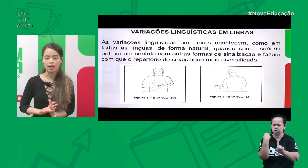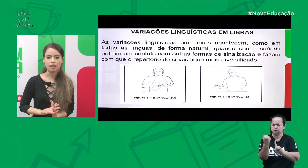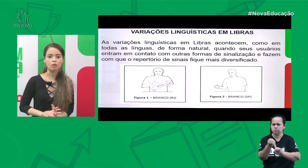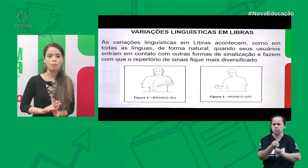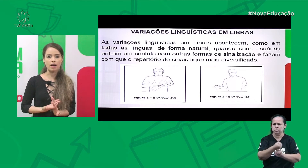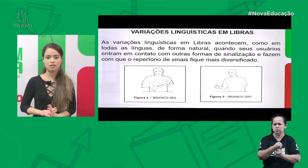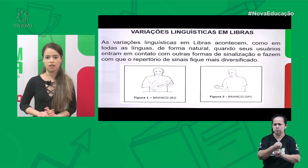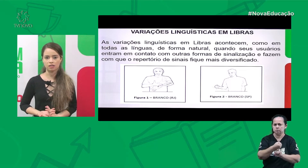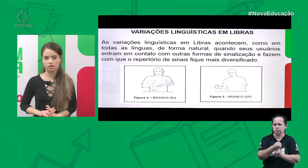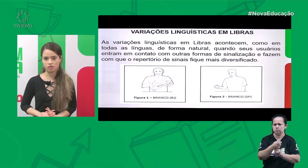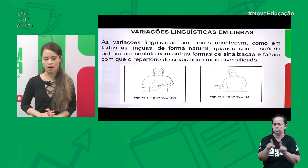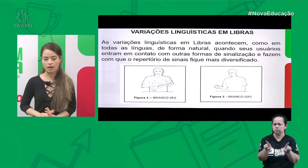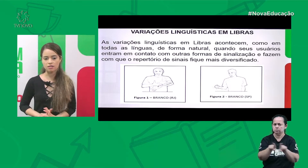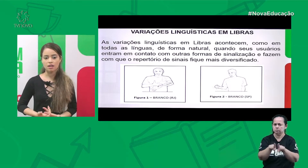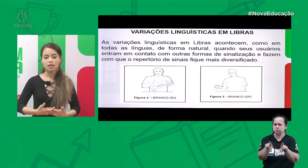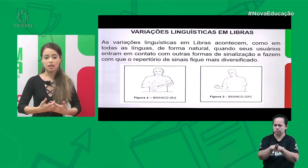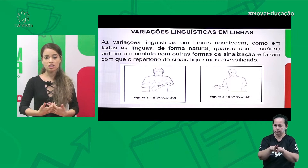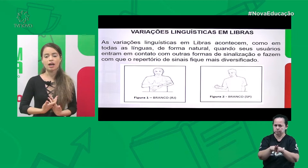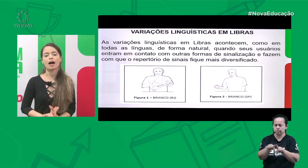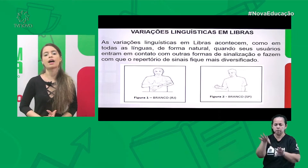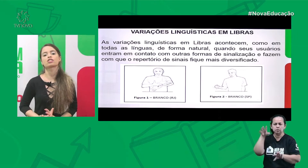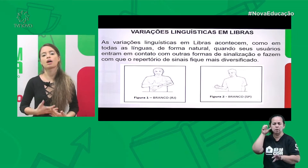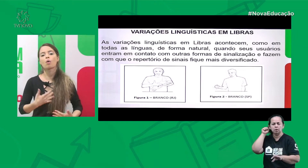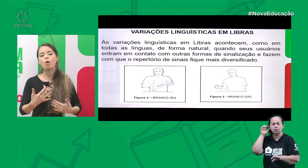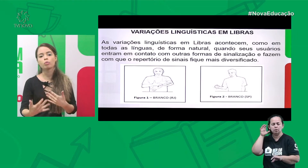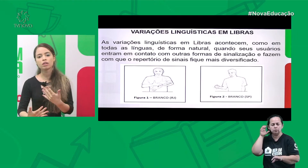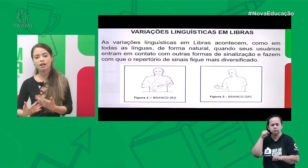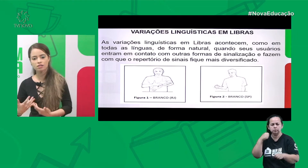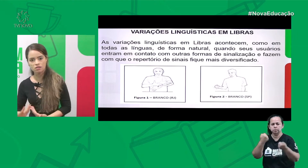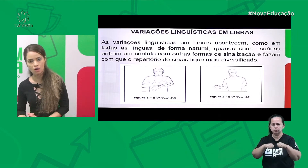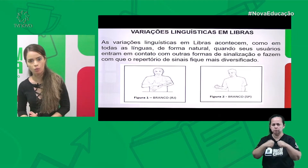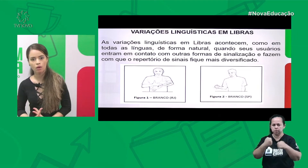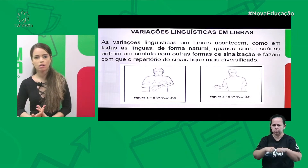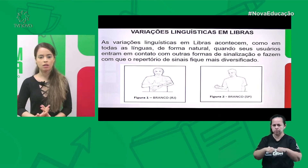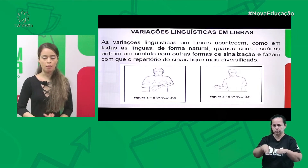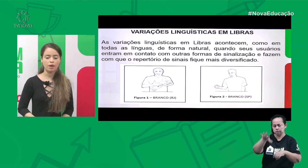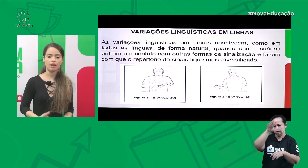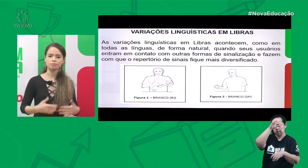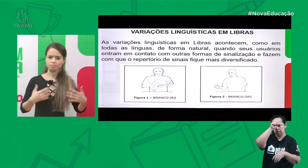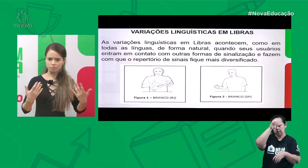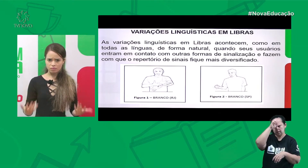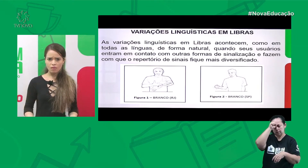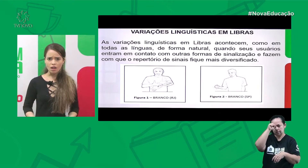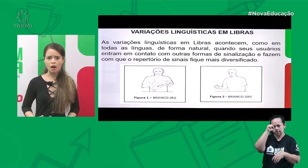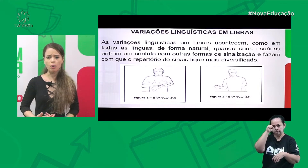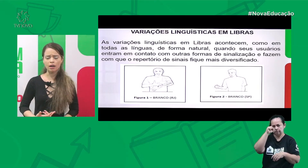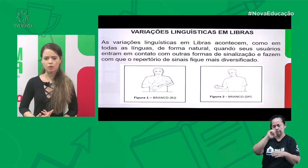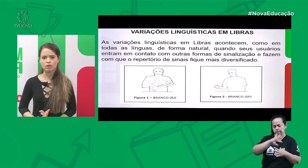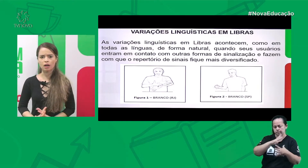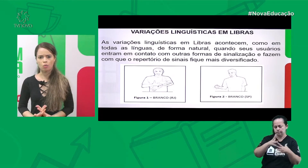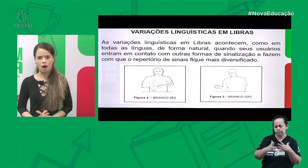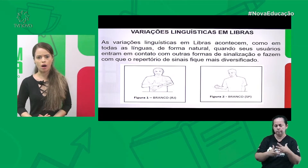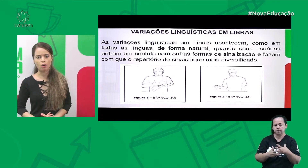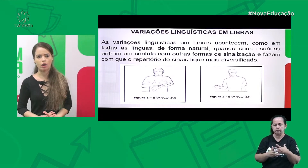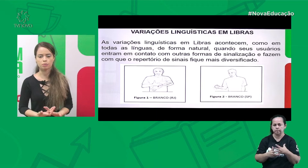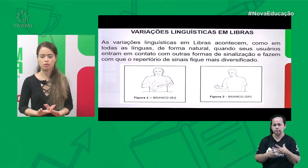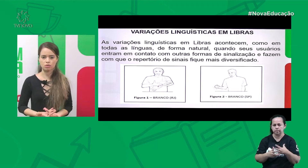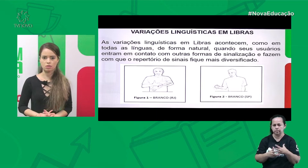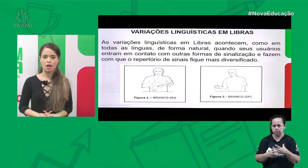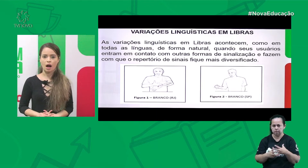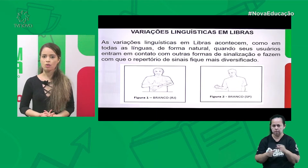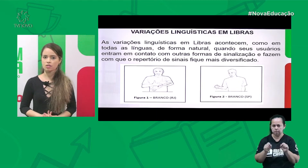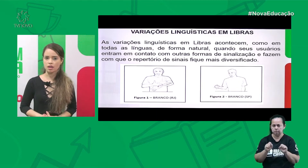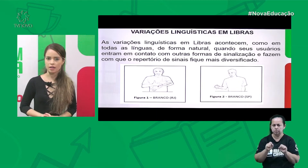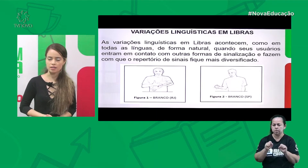a língua brasileira de sinais e gerar esta comunicação. Também é uma língua na qual as